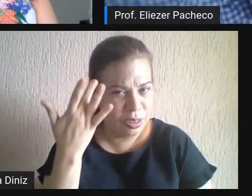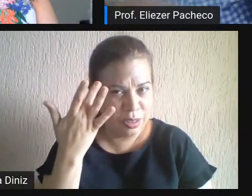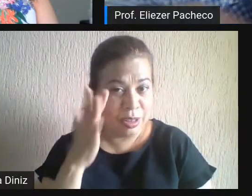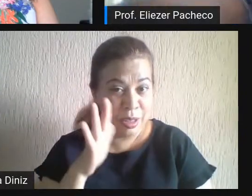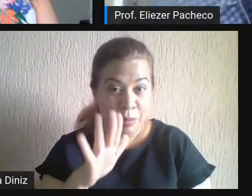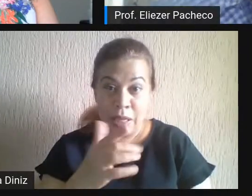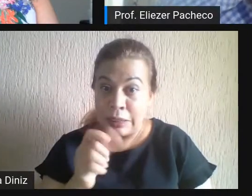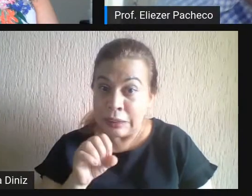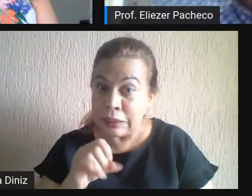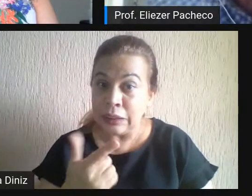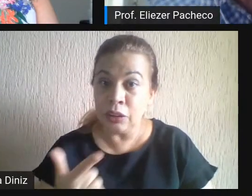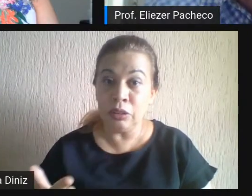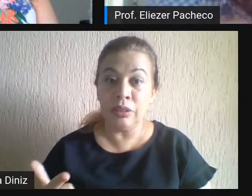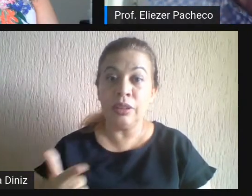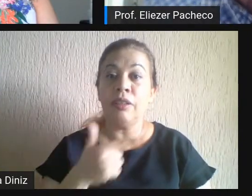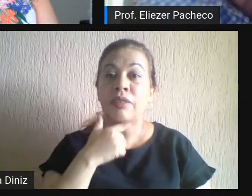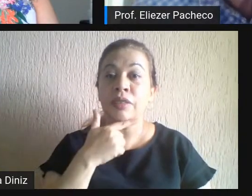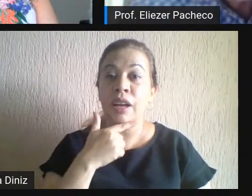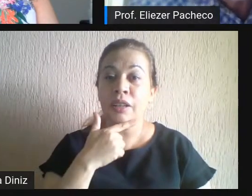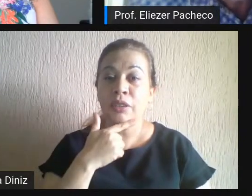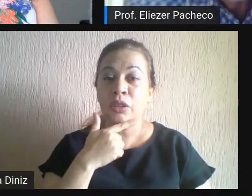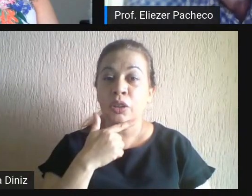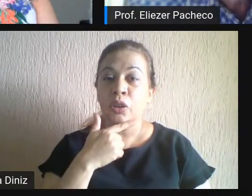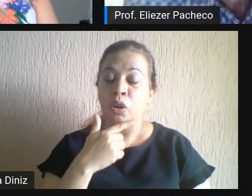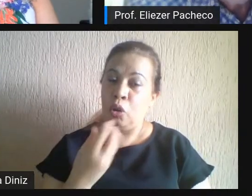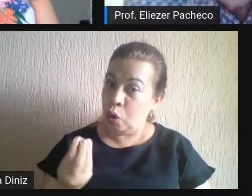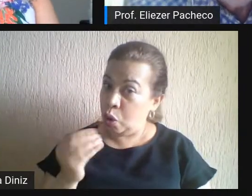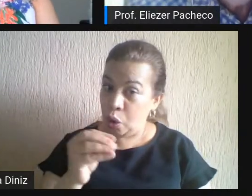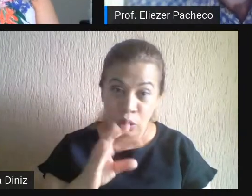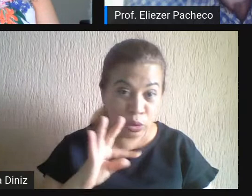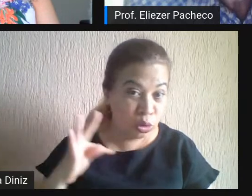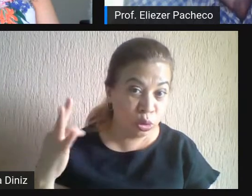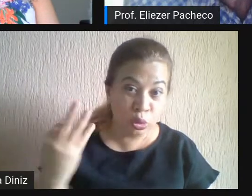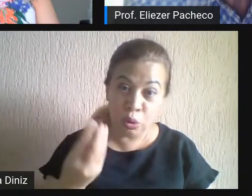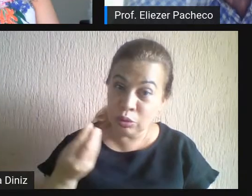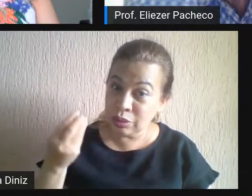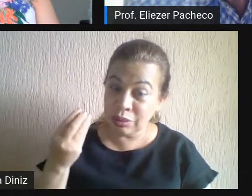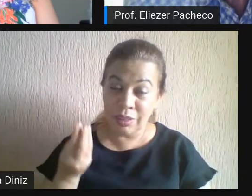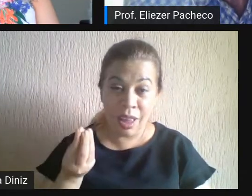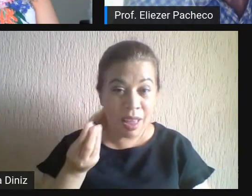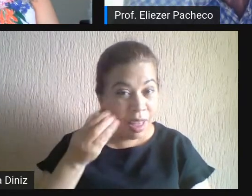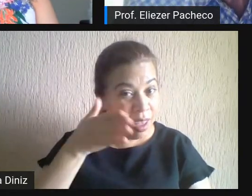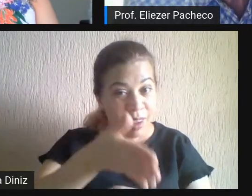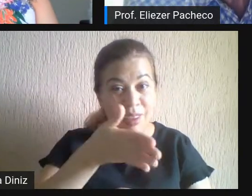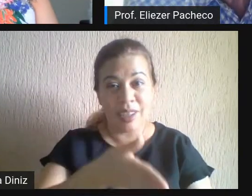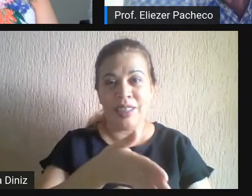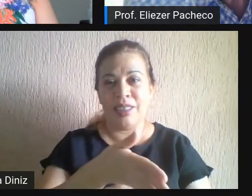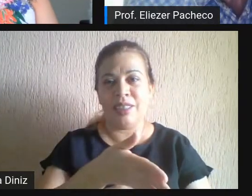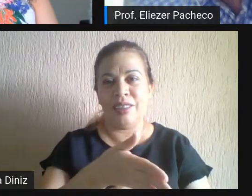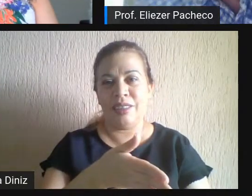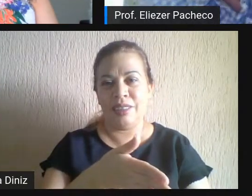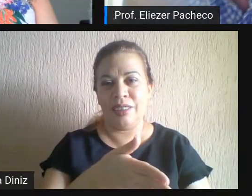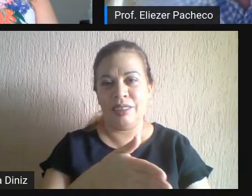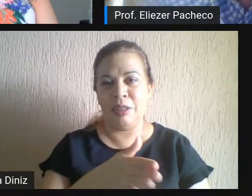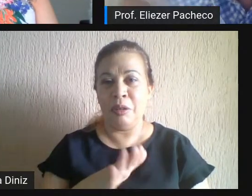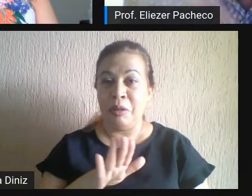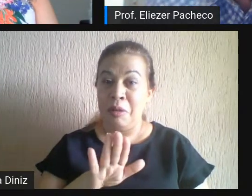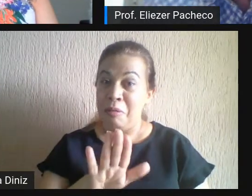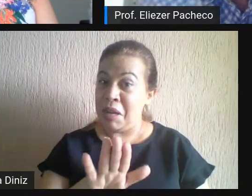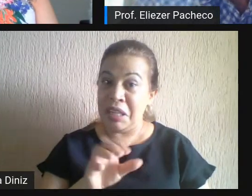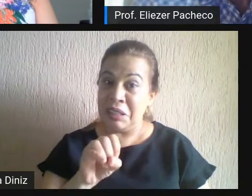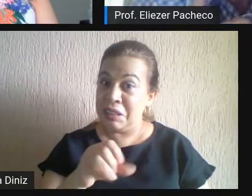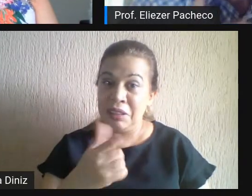um determinado curso, tem vaga para todos, bota todos para dentro. Não tem por que não botar todos para dentro. Agora, se não